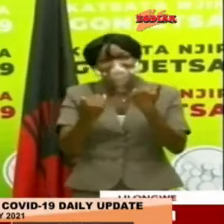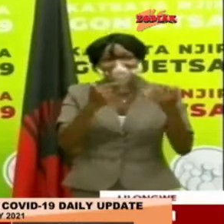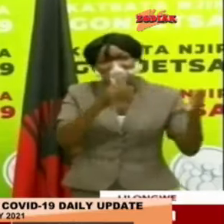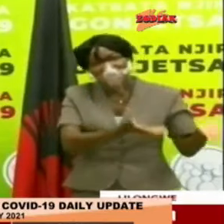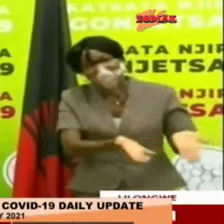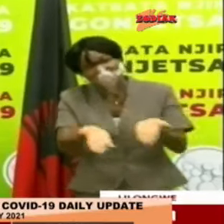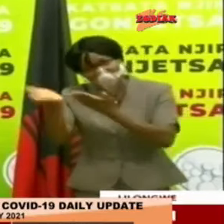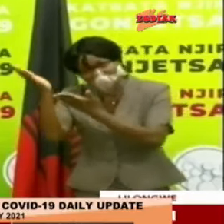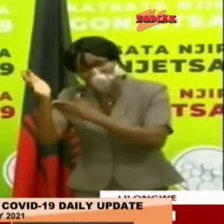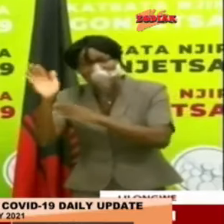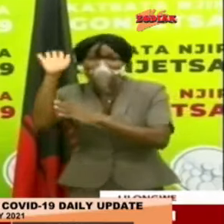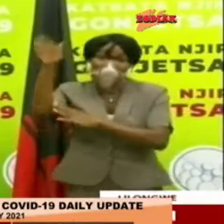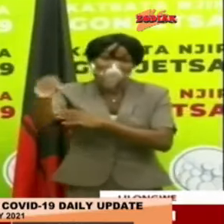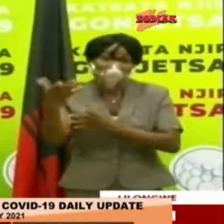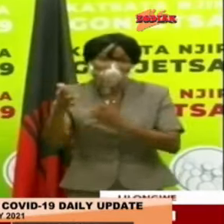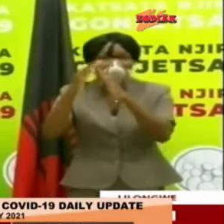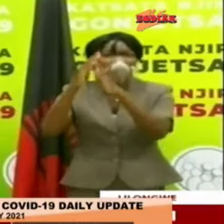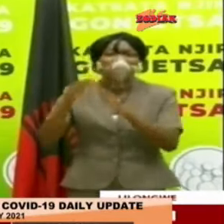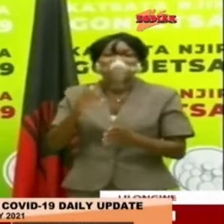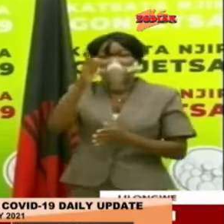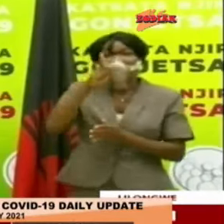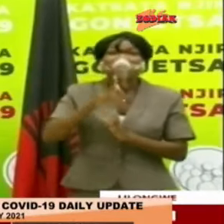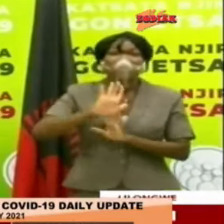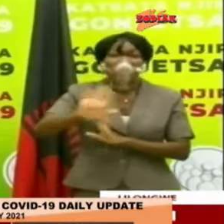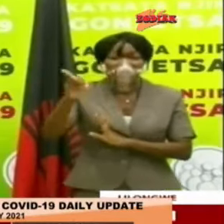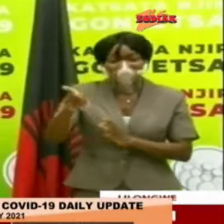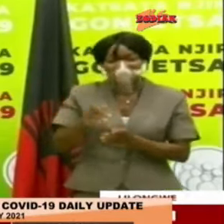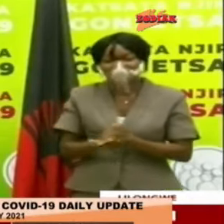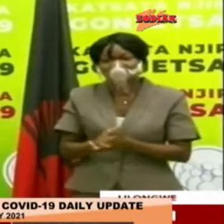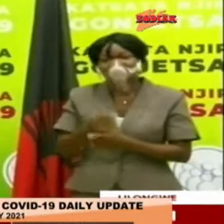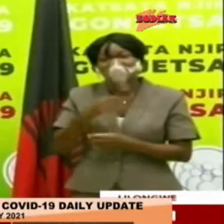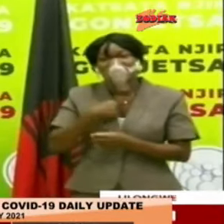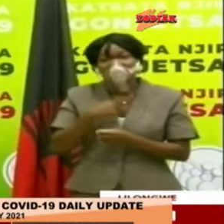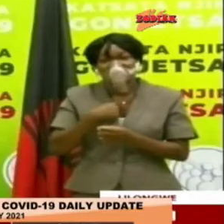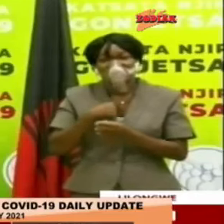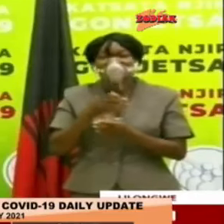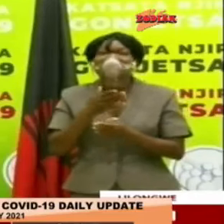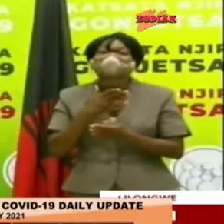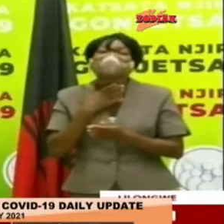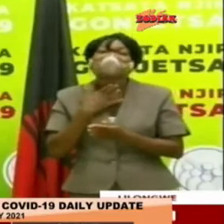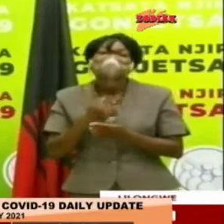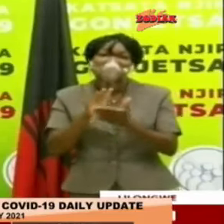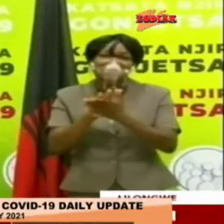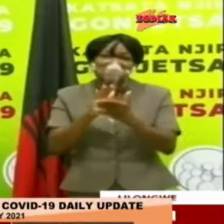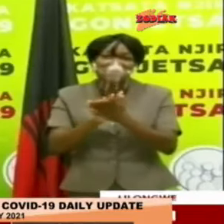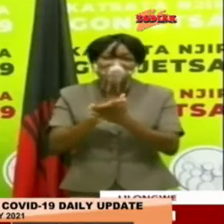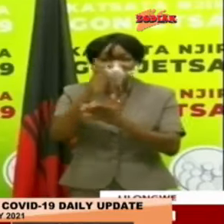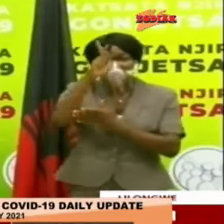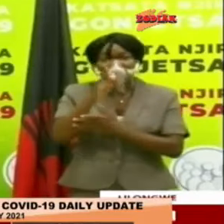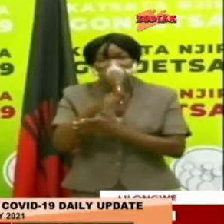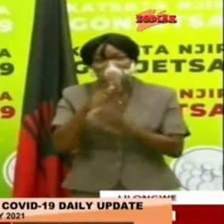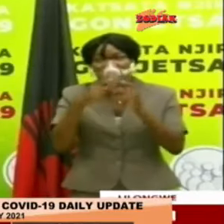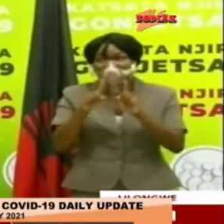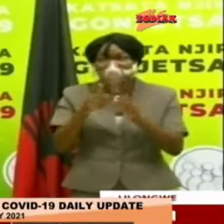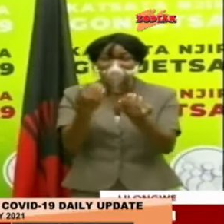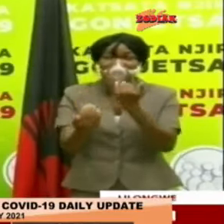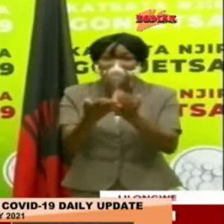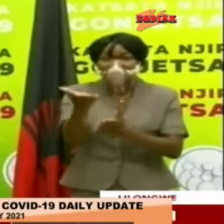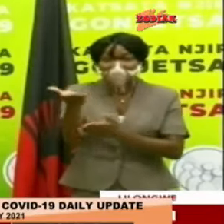makolo ife ngati a presidential task force timafuna ndithu tipemphe nawo kwa makolo komanso kwa ana